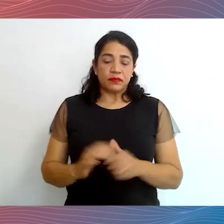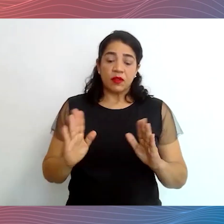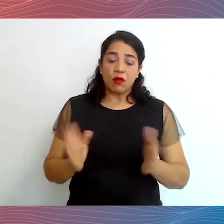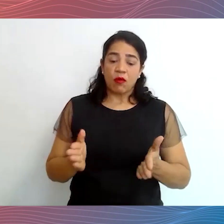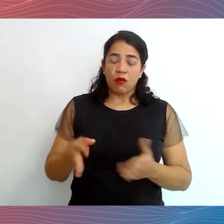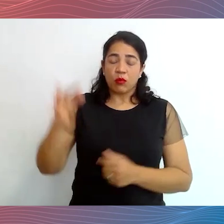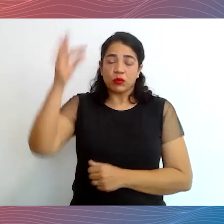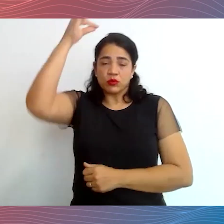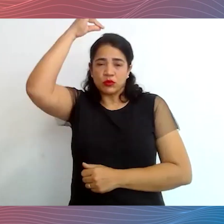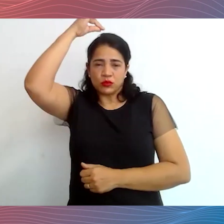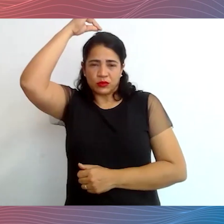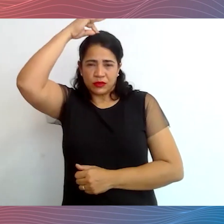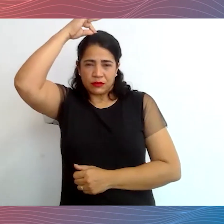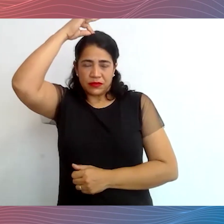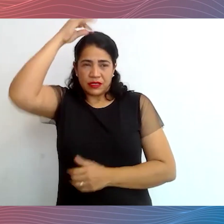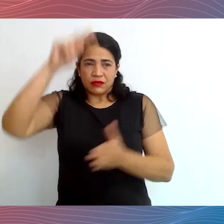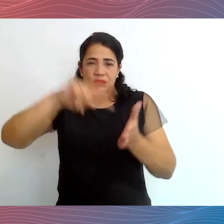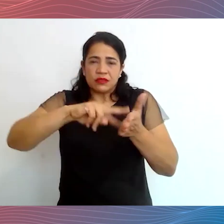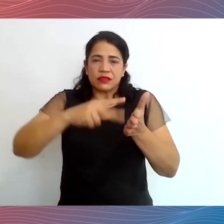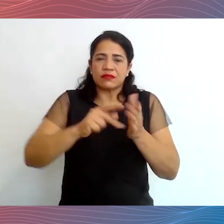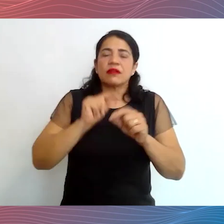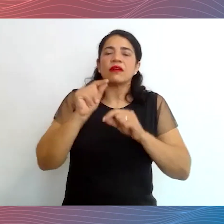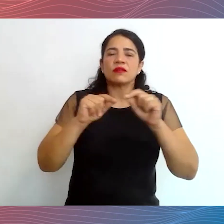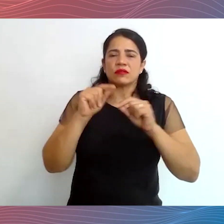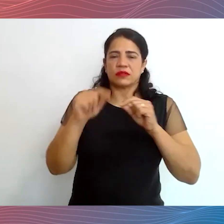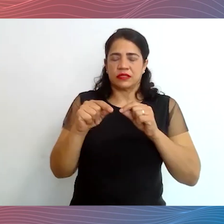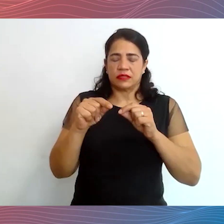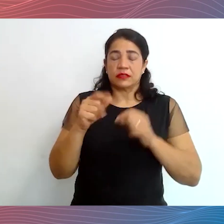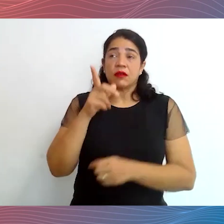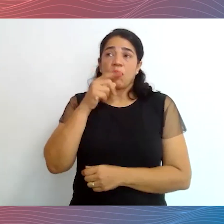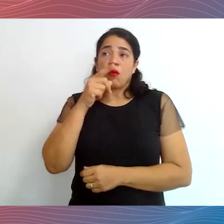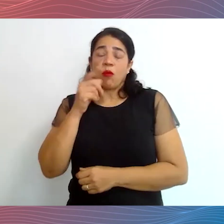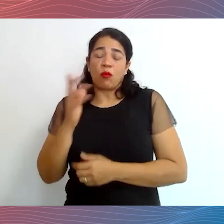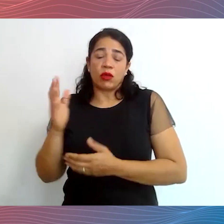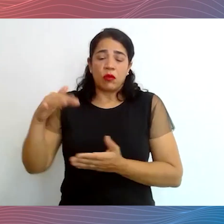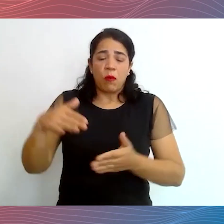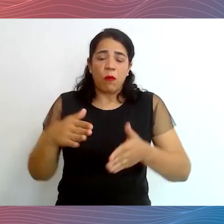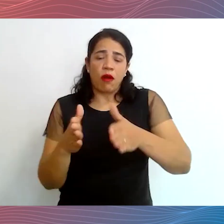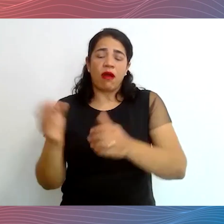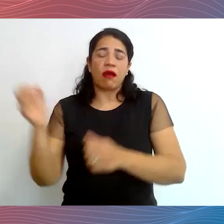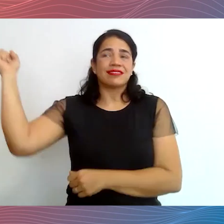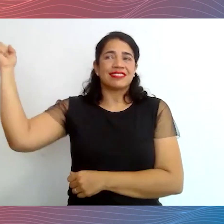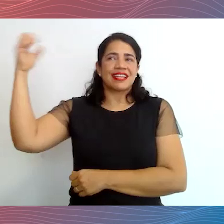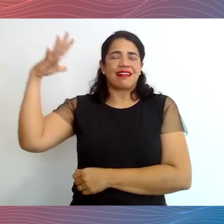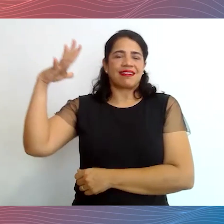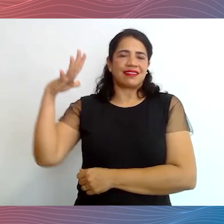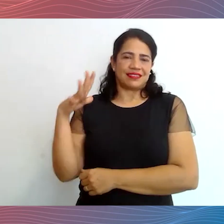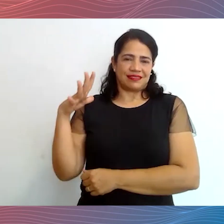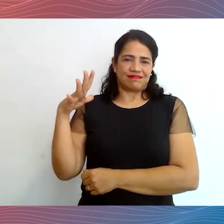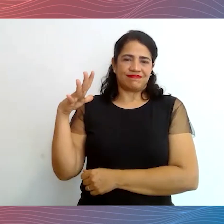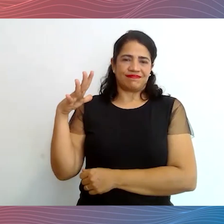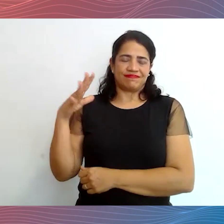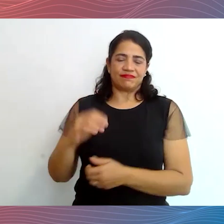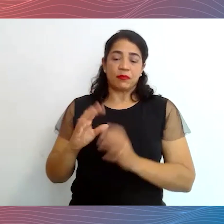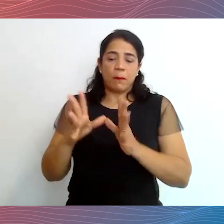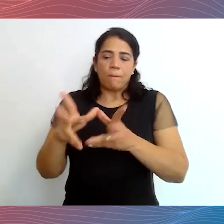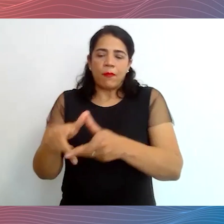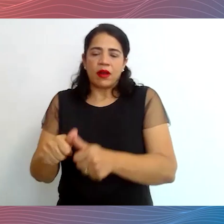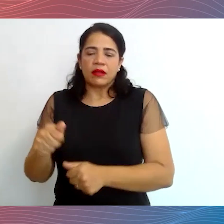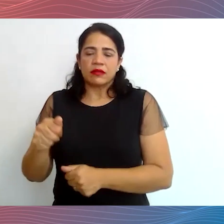Jesus. Jesus